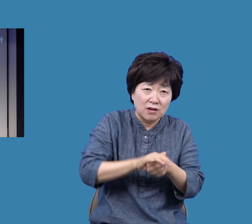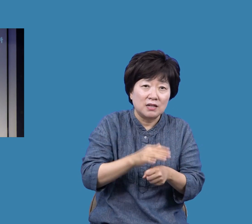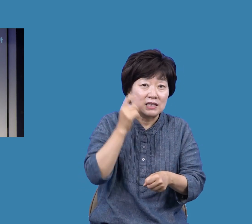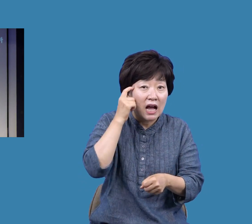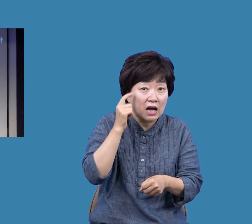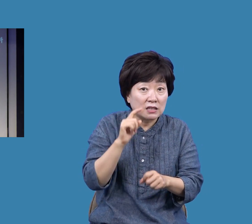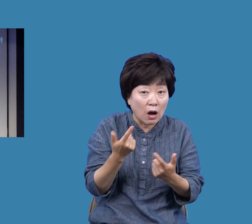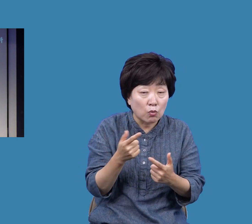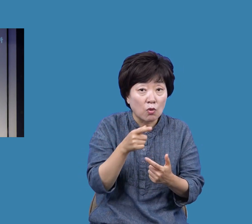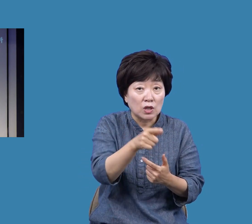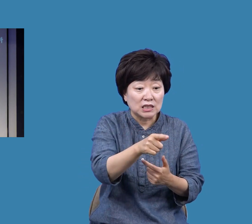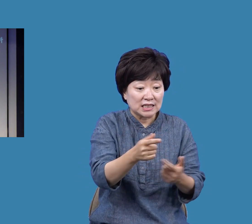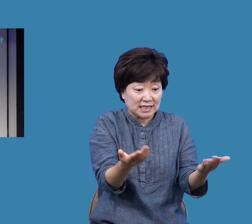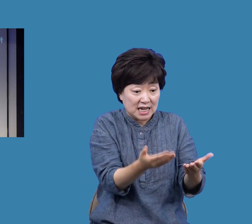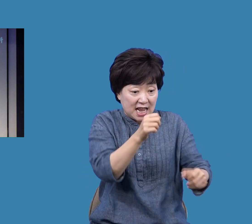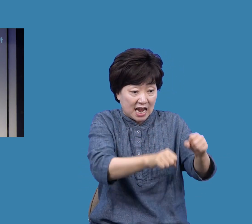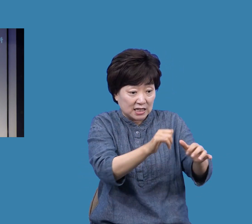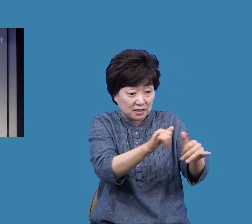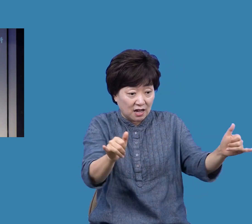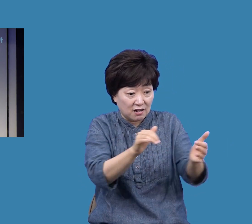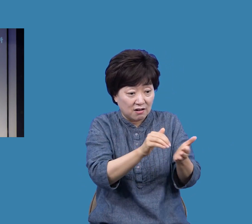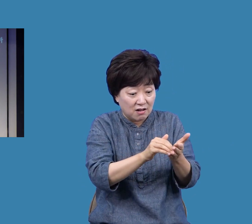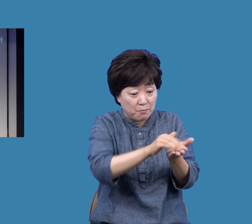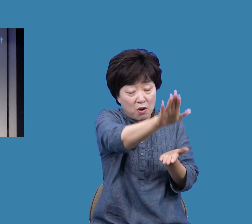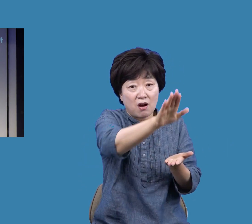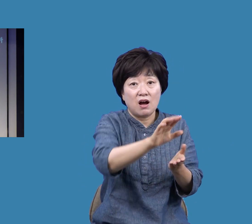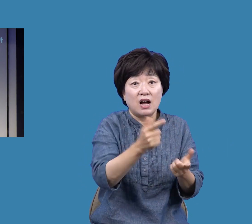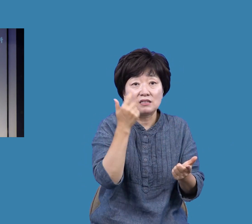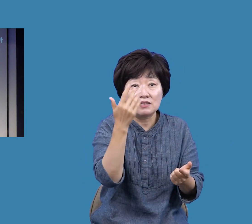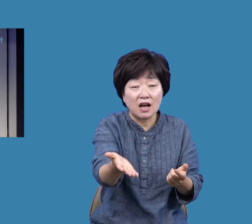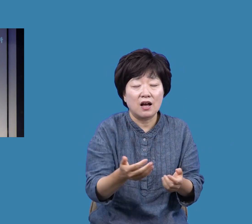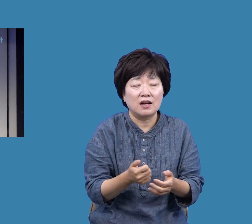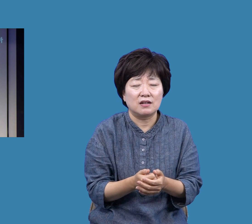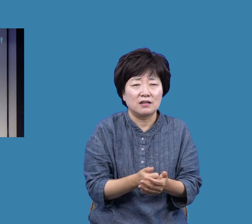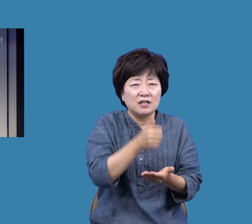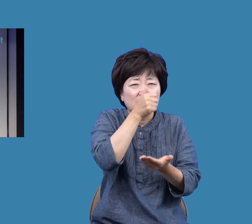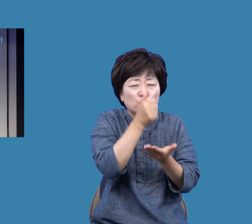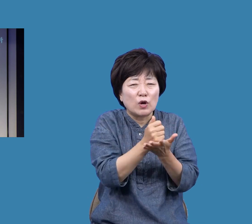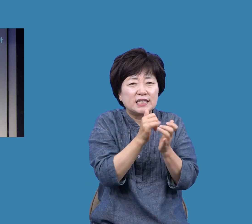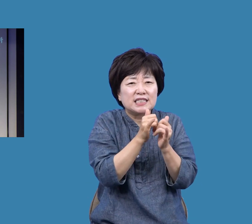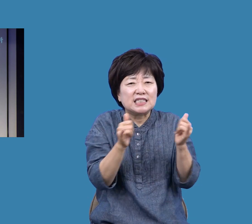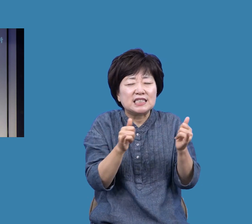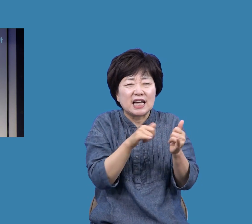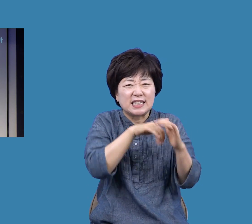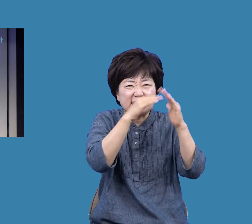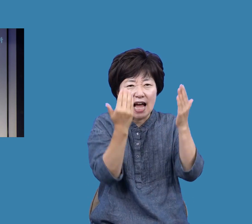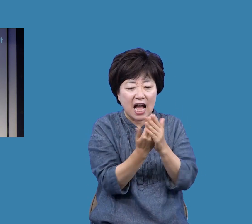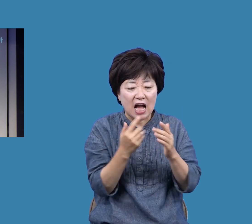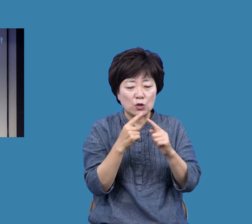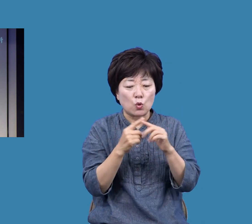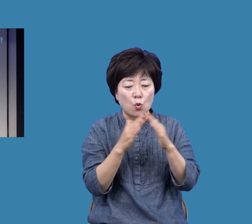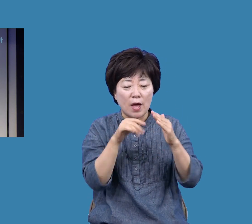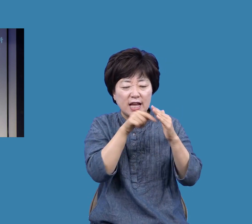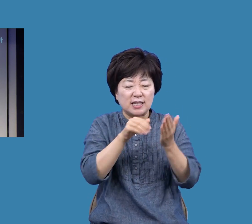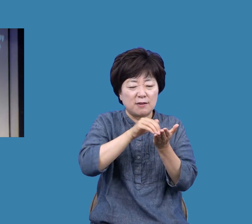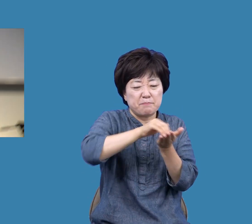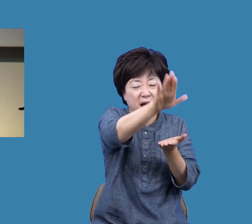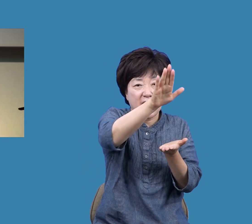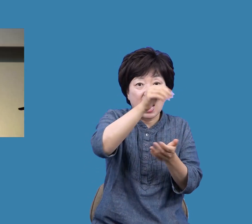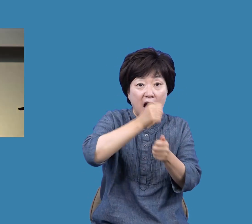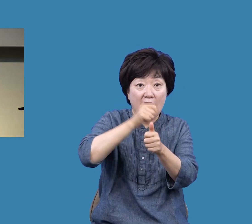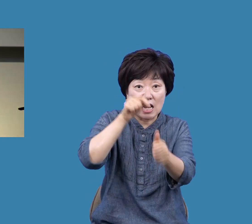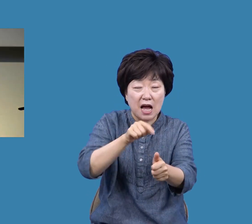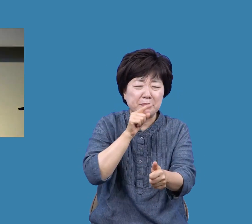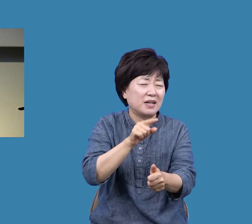쫓아내지 아니하느냐. 이 말씀은 이제 죄 지은 모든 사람들을 교회에서 쫓아내라 이런 말은 아닙니다. 근데 이것은